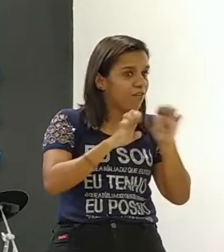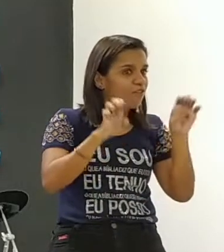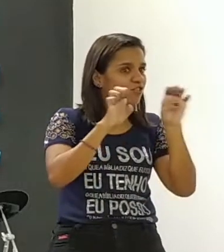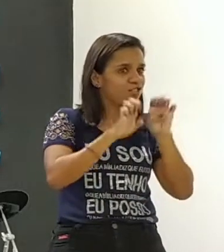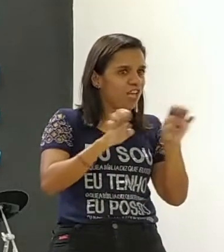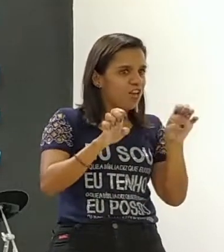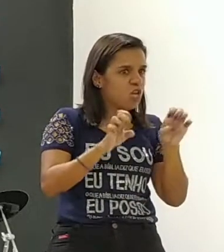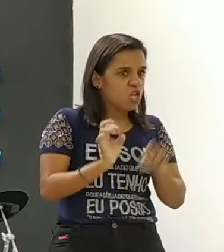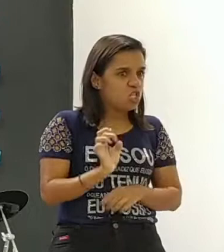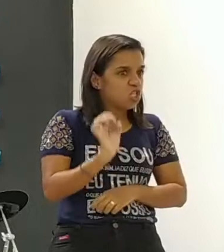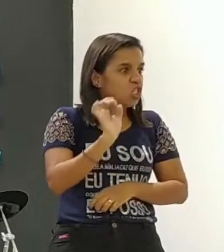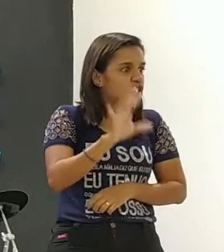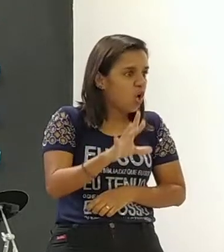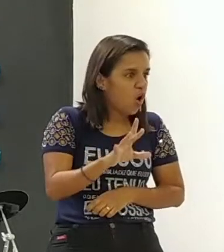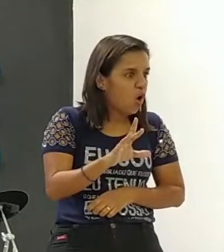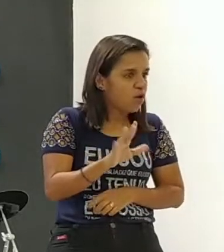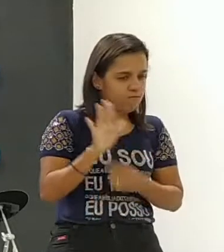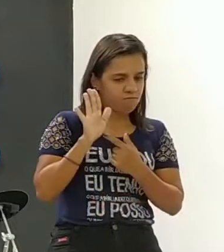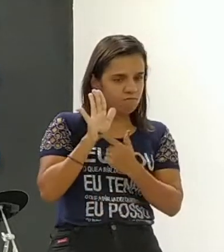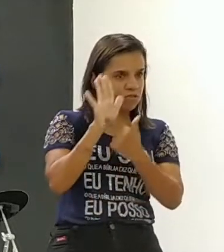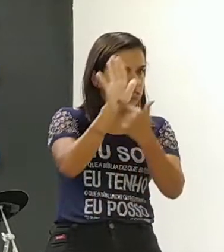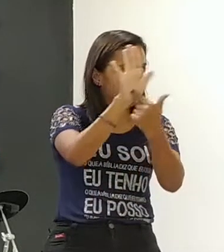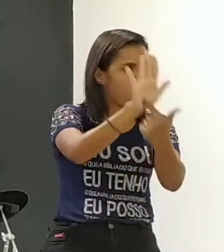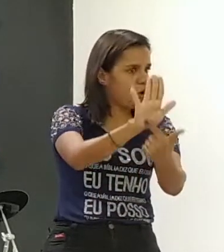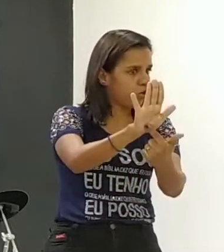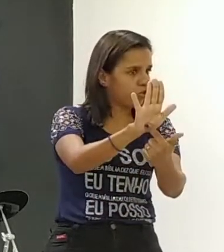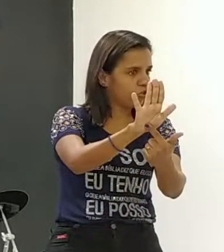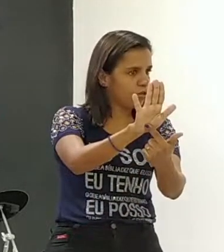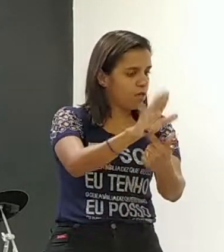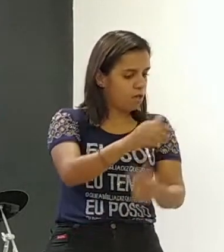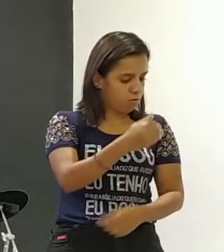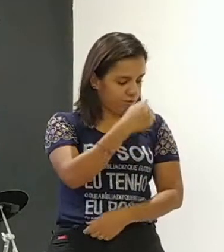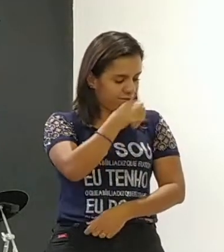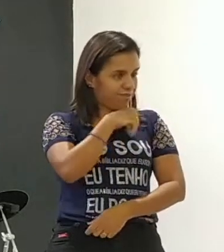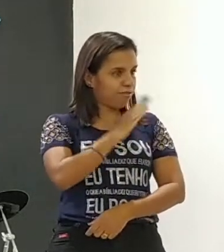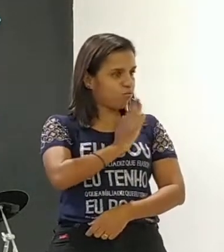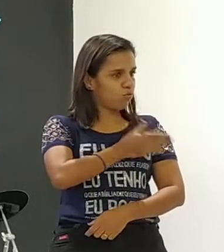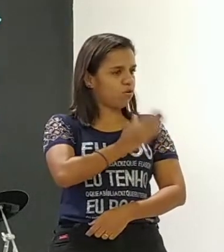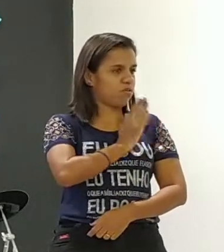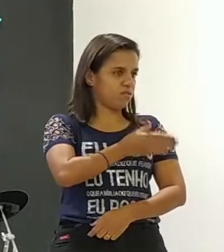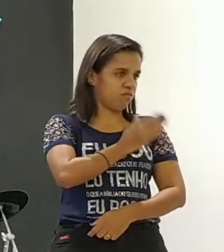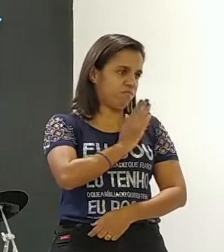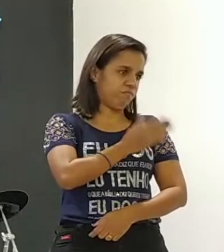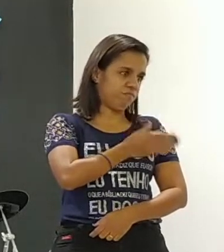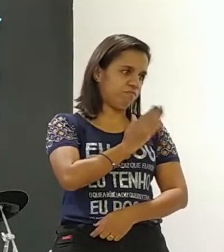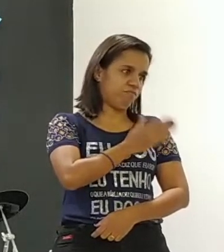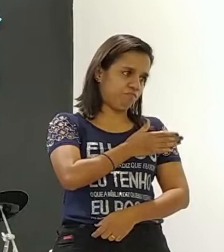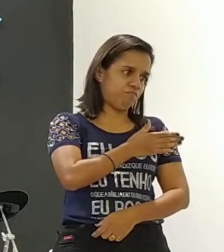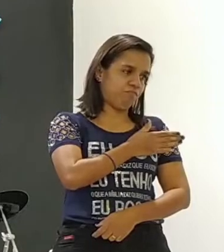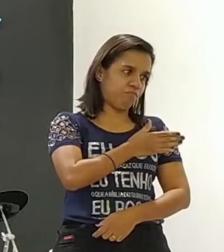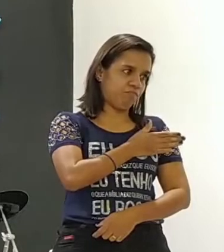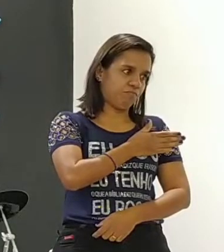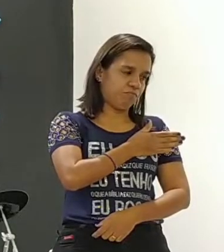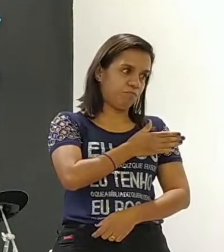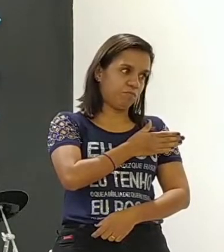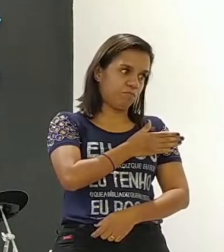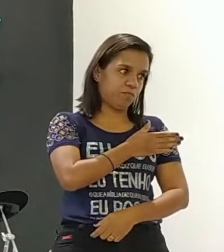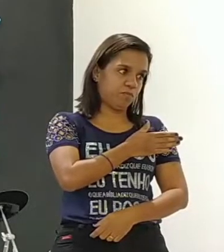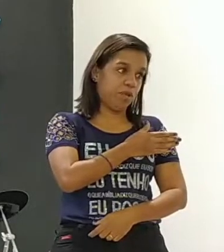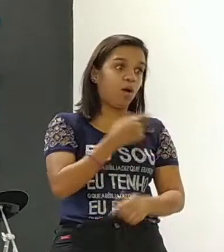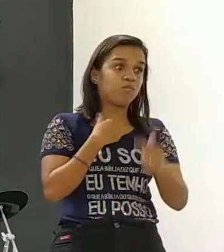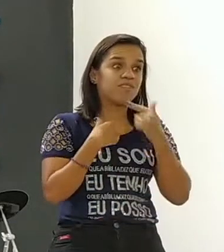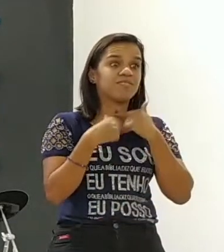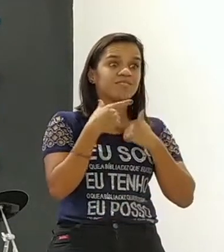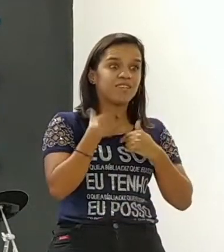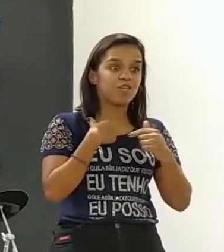Evangelho não é só aquilo que você mostra, Evangelho é aquilo que está aqui dentro de você. É a intenção do